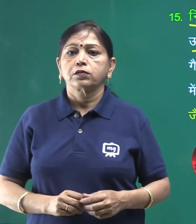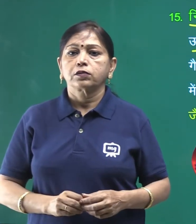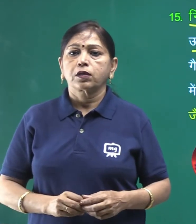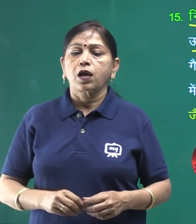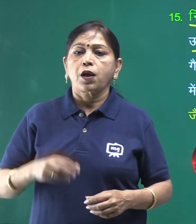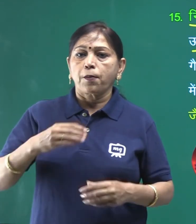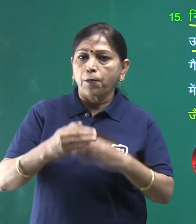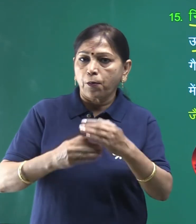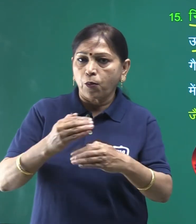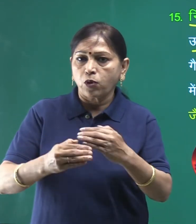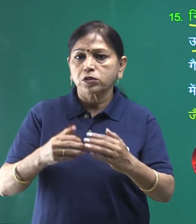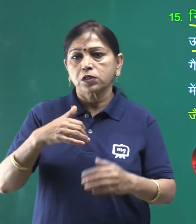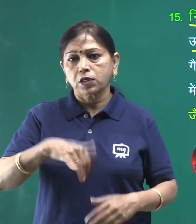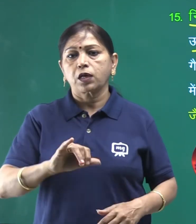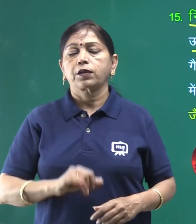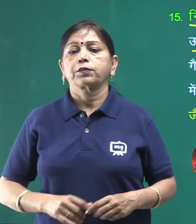प्रक्रिया है